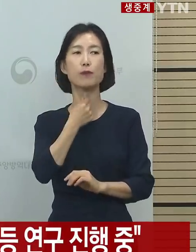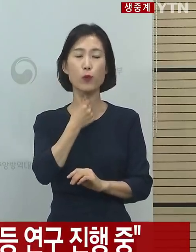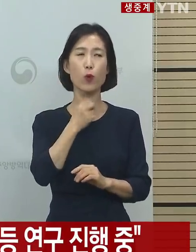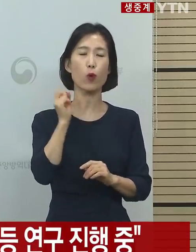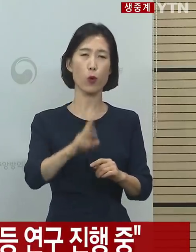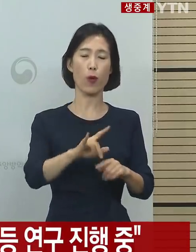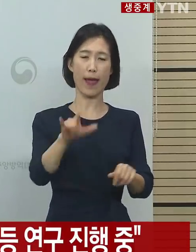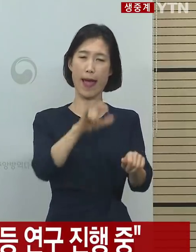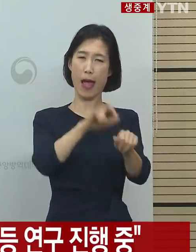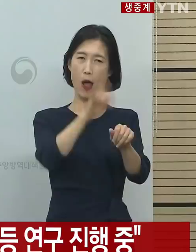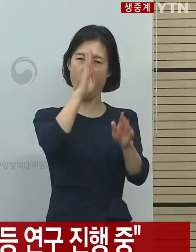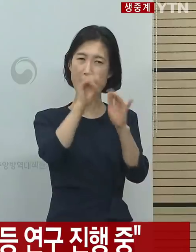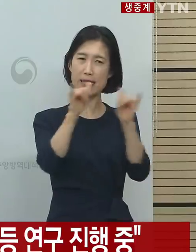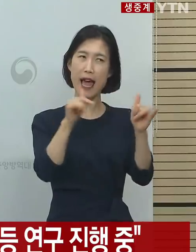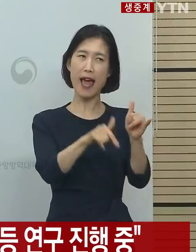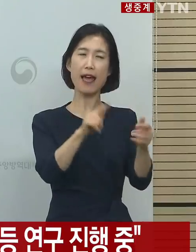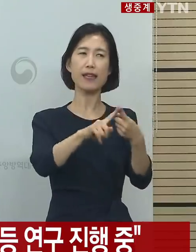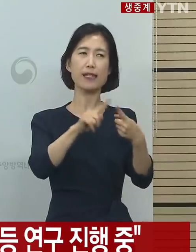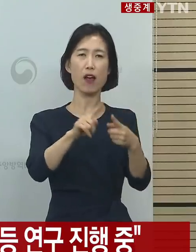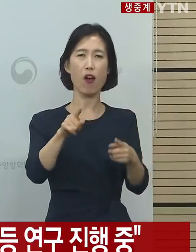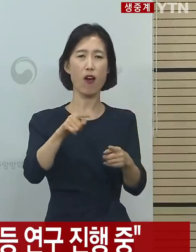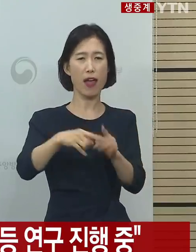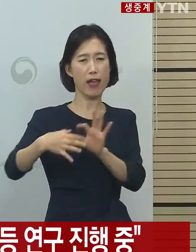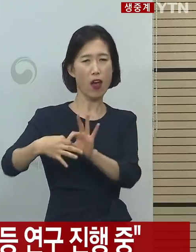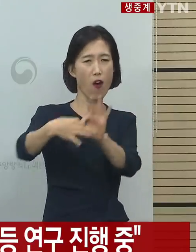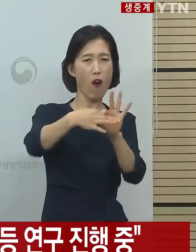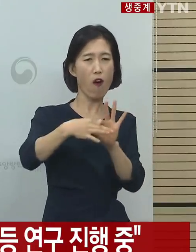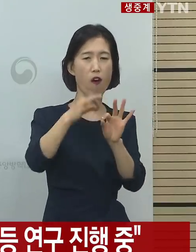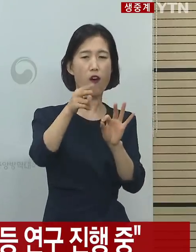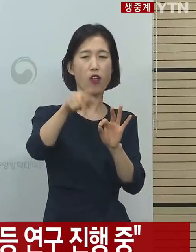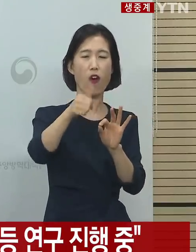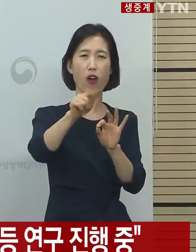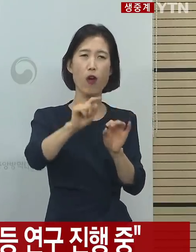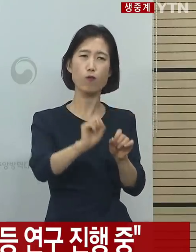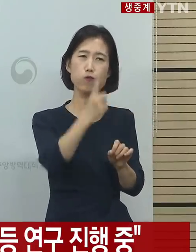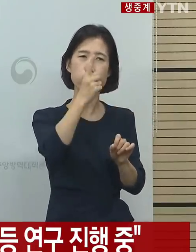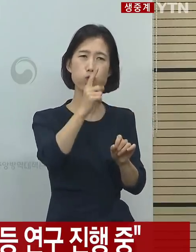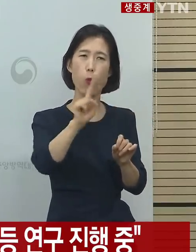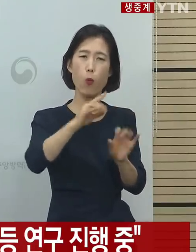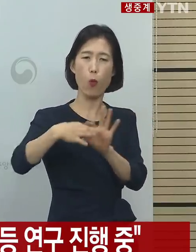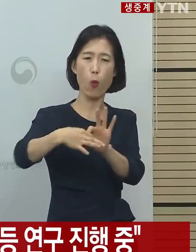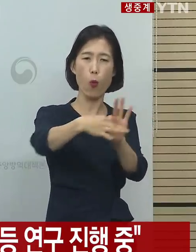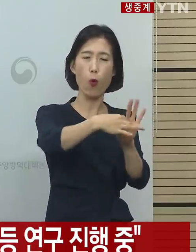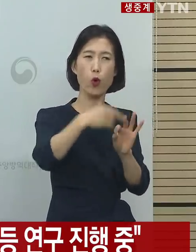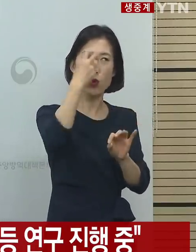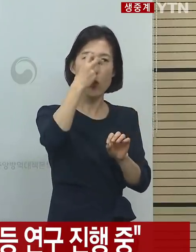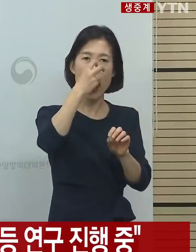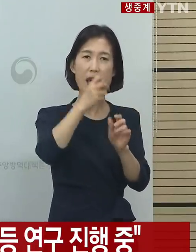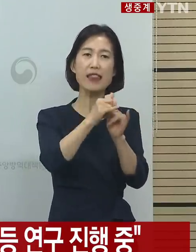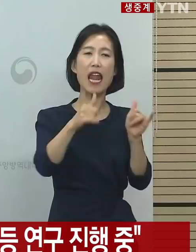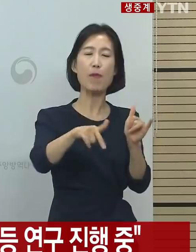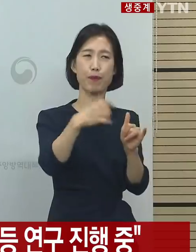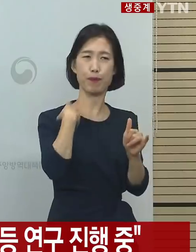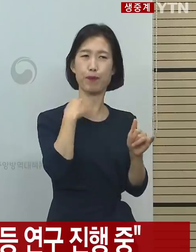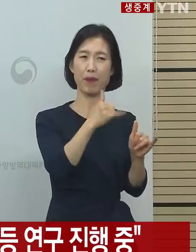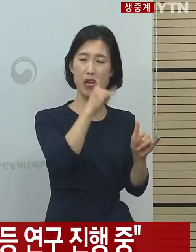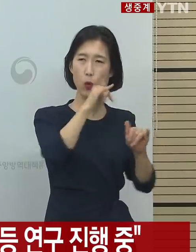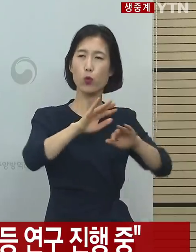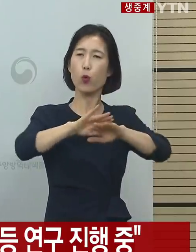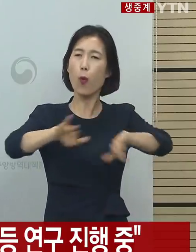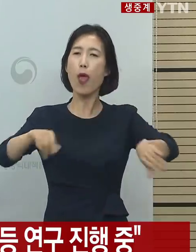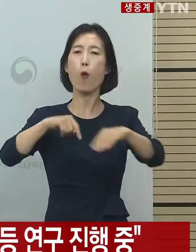추세와 관련해서 이 역학 전문가들 질본 내에도 계시겠지만 혹시 이 외부의 전문가들과 이